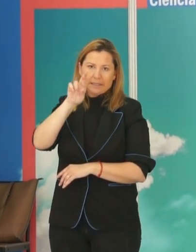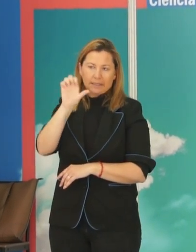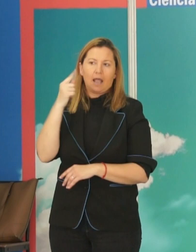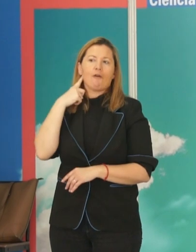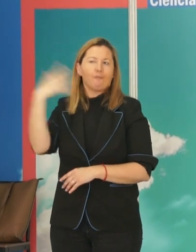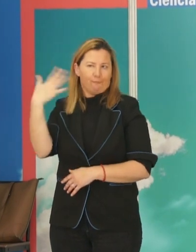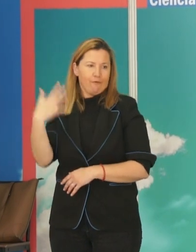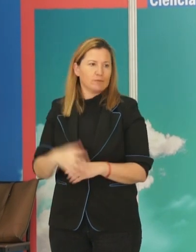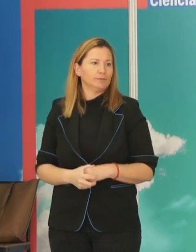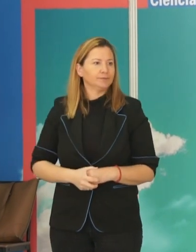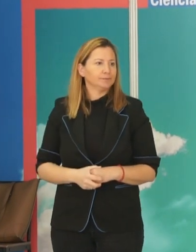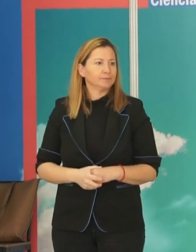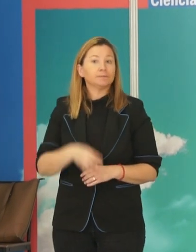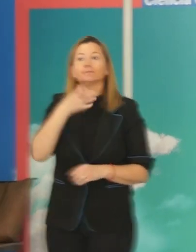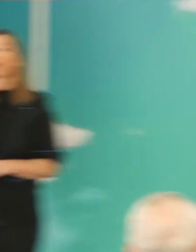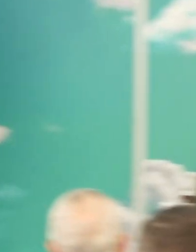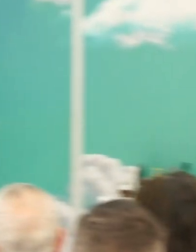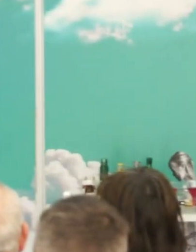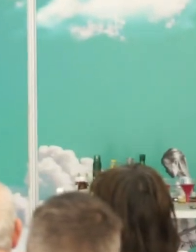Bien, vamos a ver.